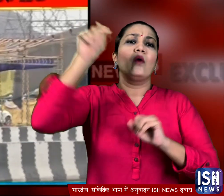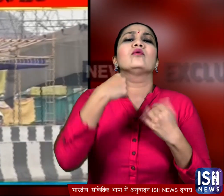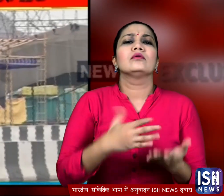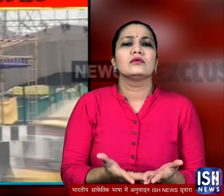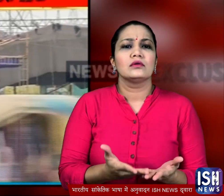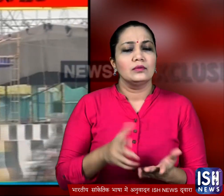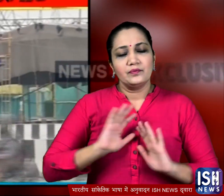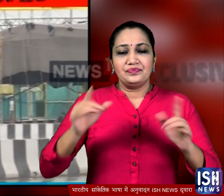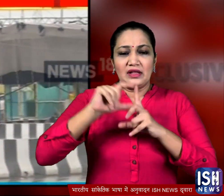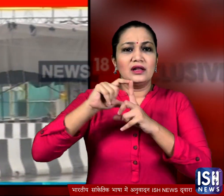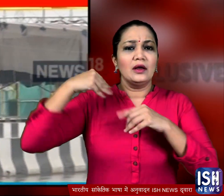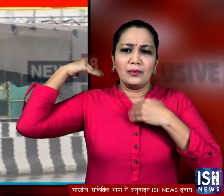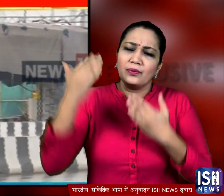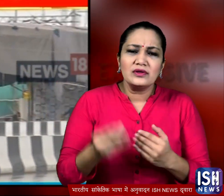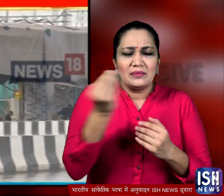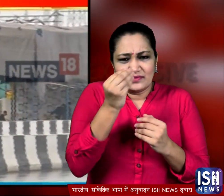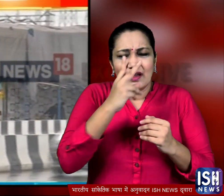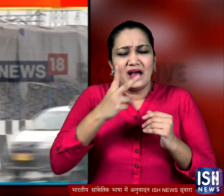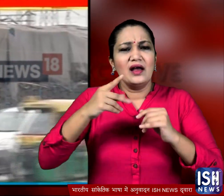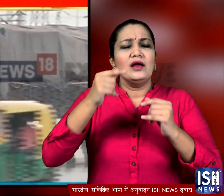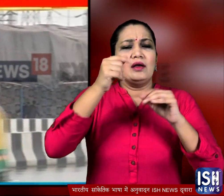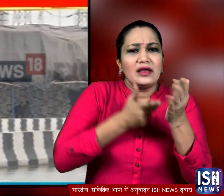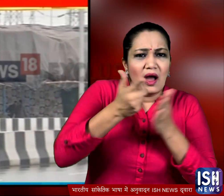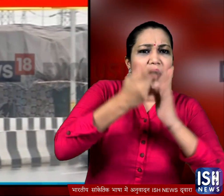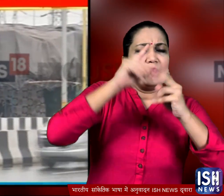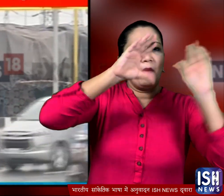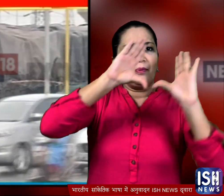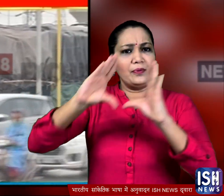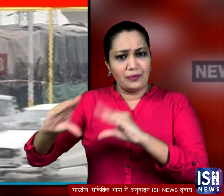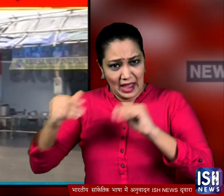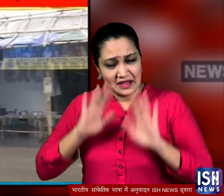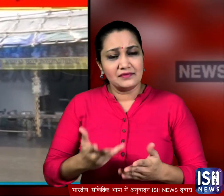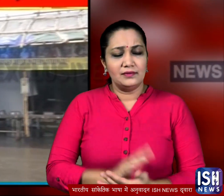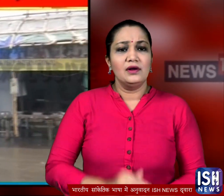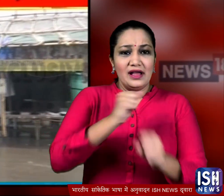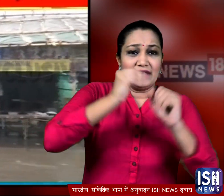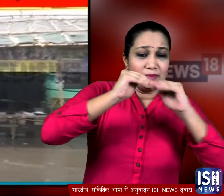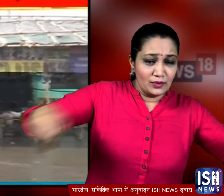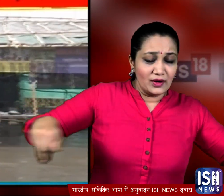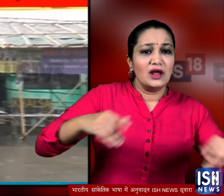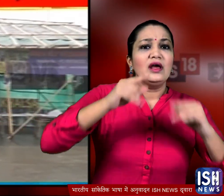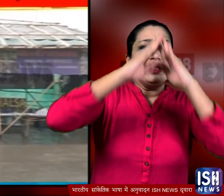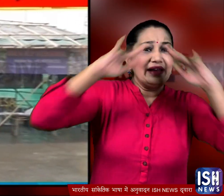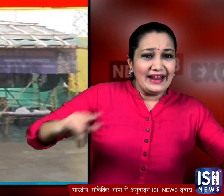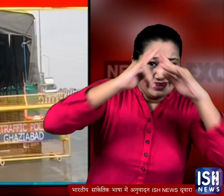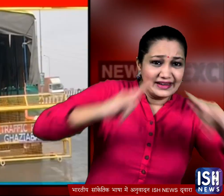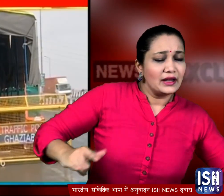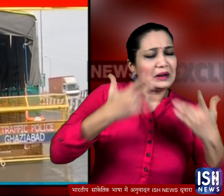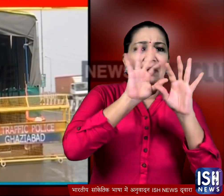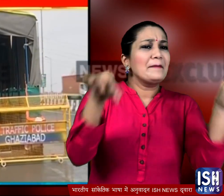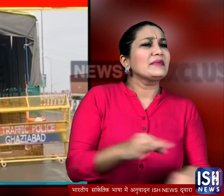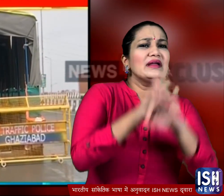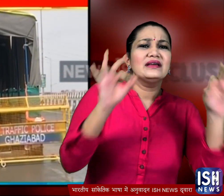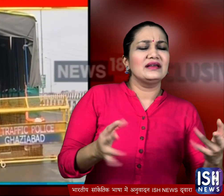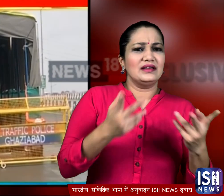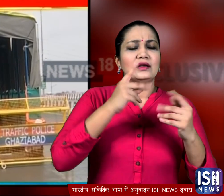हालांकि पिछले कुछ वक्त से दिल्ली की सीमाओं पर बैठे किसानों की गिनती में भी भारी कमी दिखी है। गाजीपुर बॉर्डर पर टेंट खाली दिखाई दिए। जहां